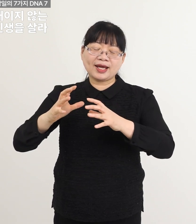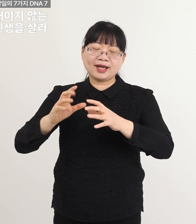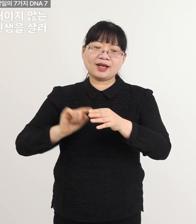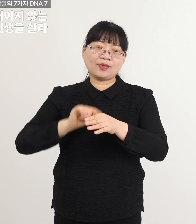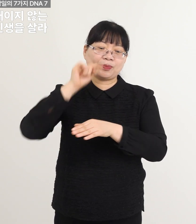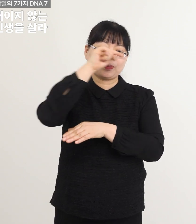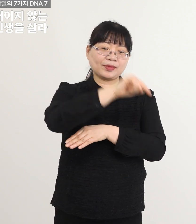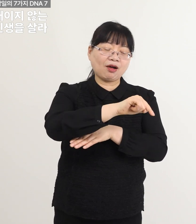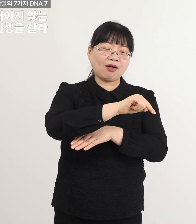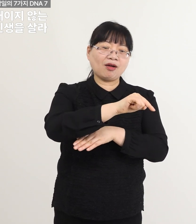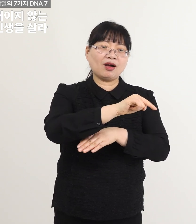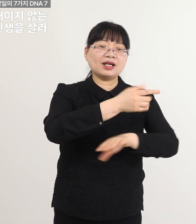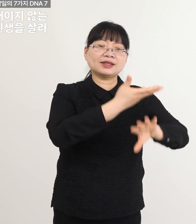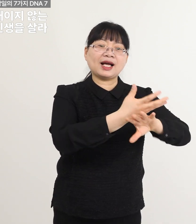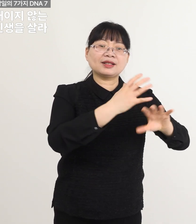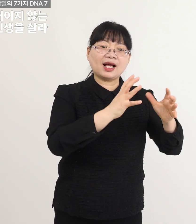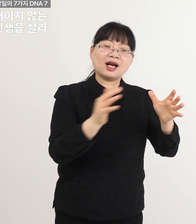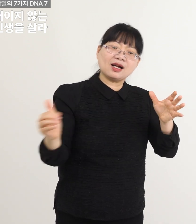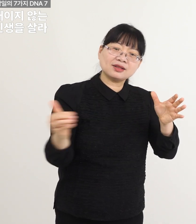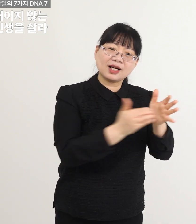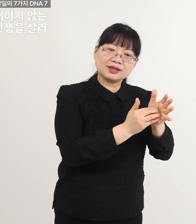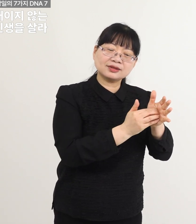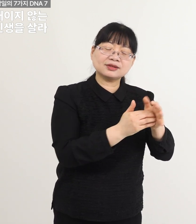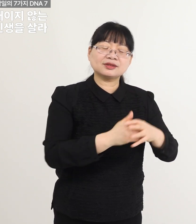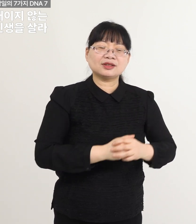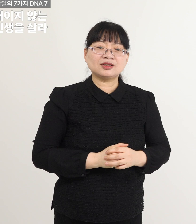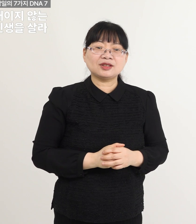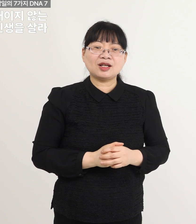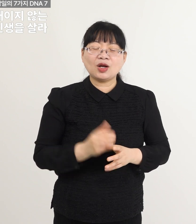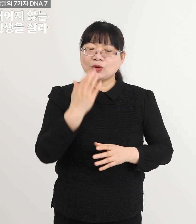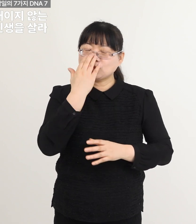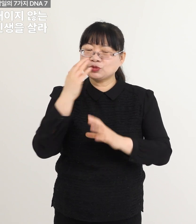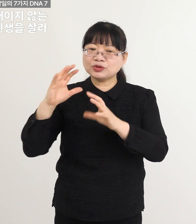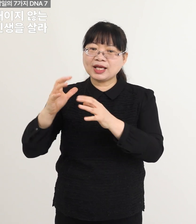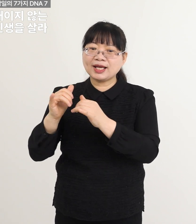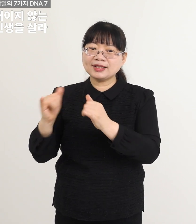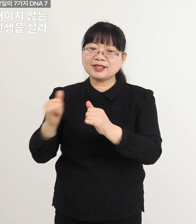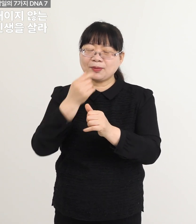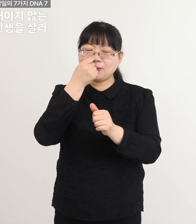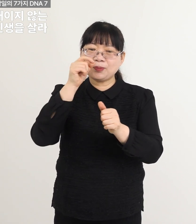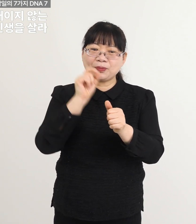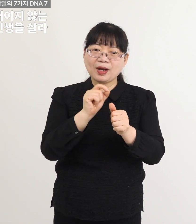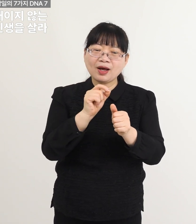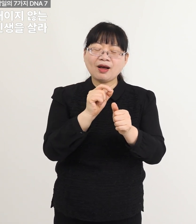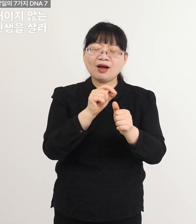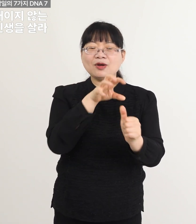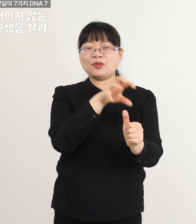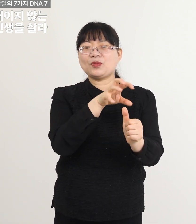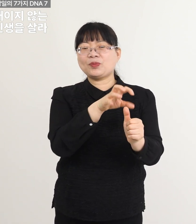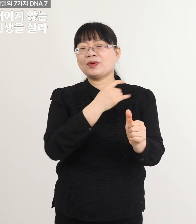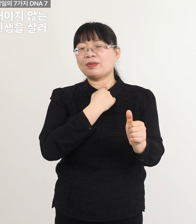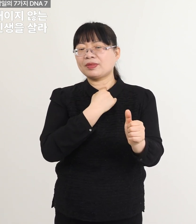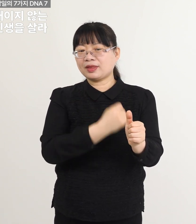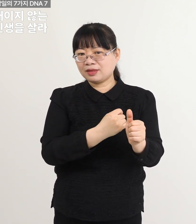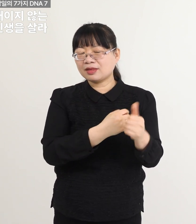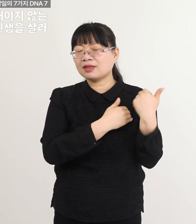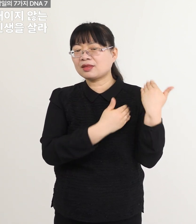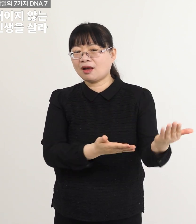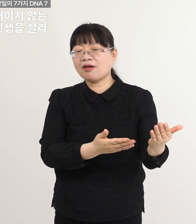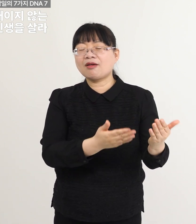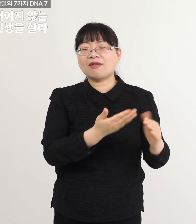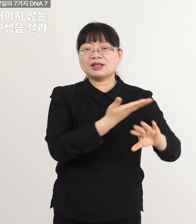넘어서 이방 땅에 전혀 유대인들이 멸시하고 사람 취급하지 않던